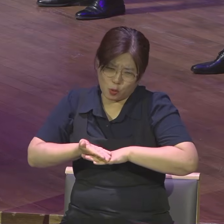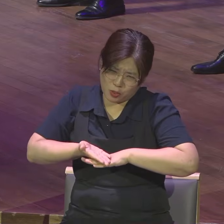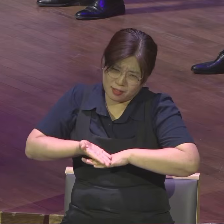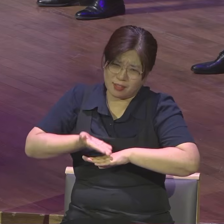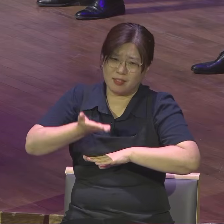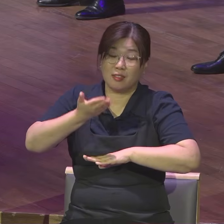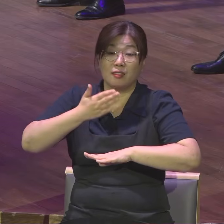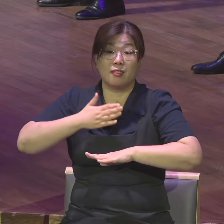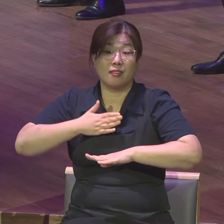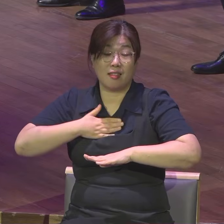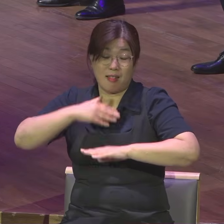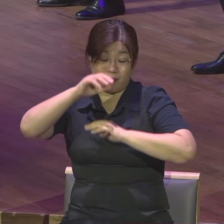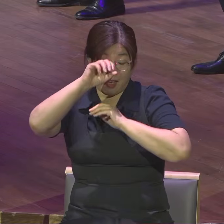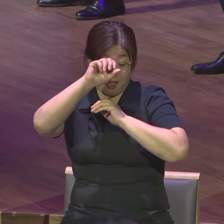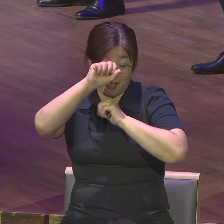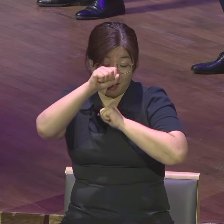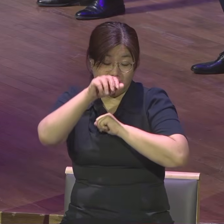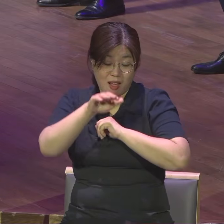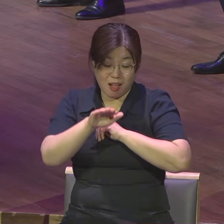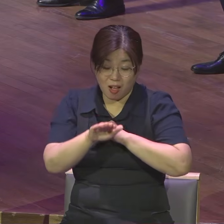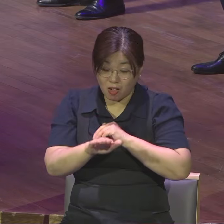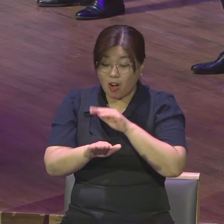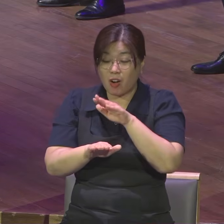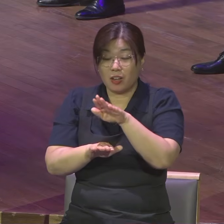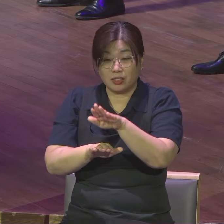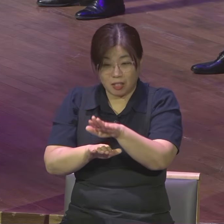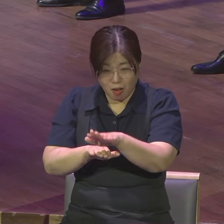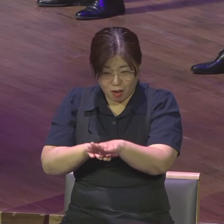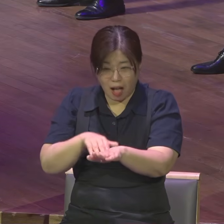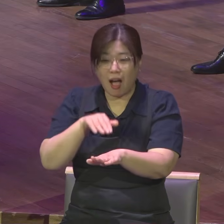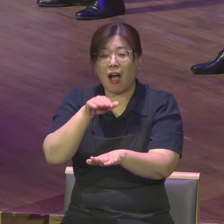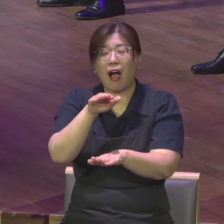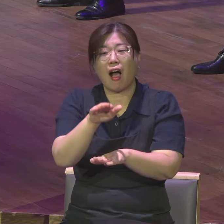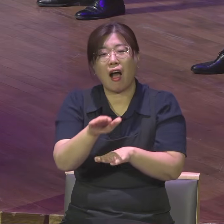반석 위를 내가